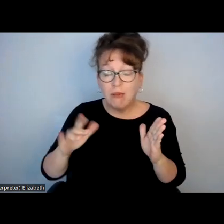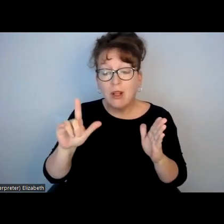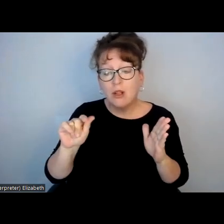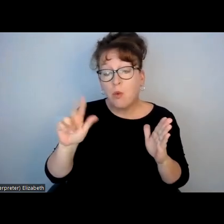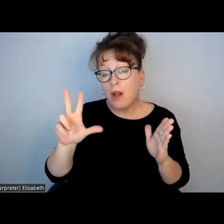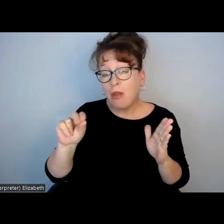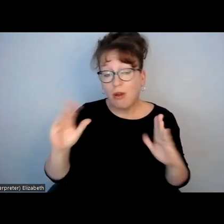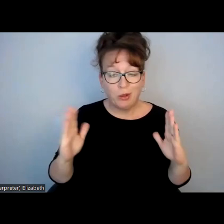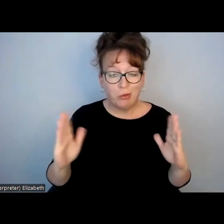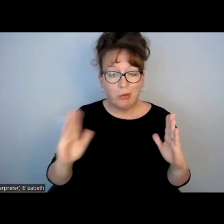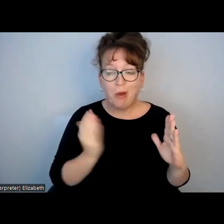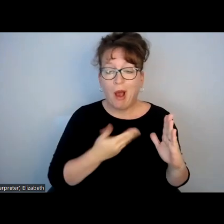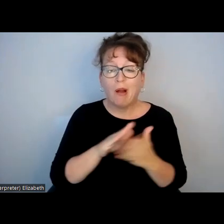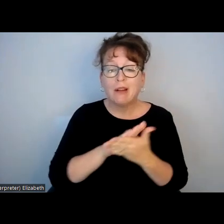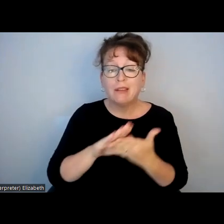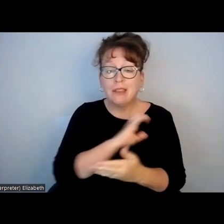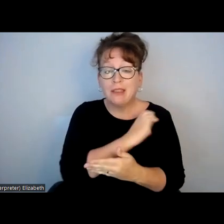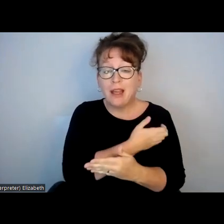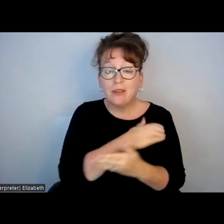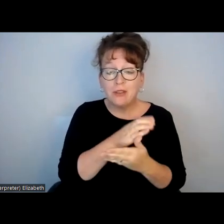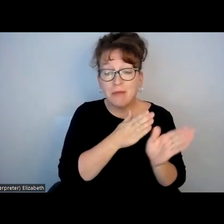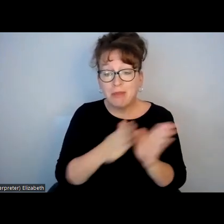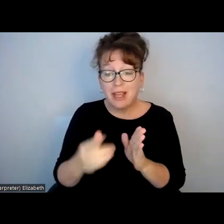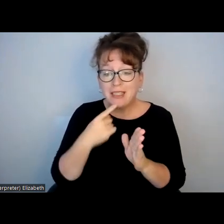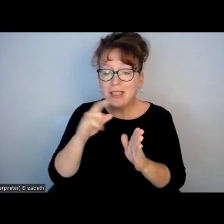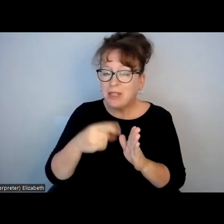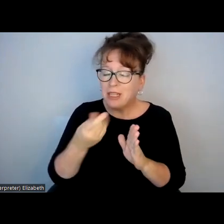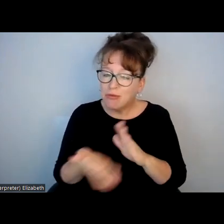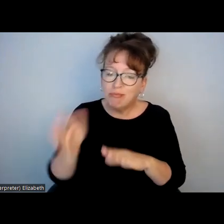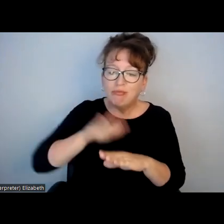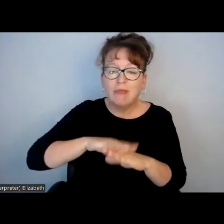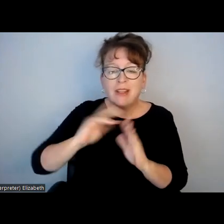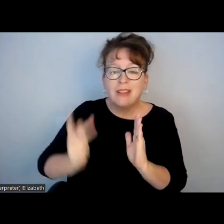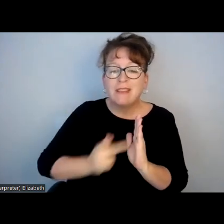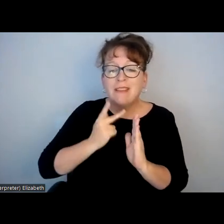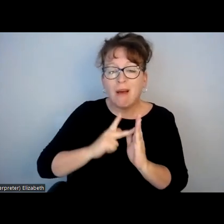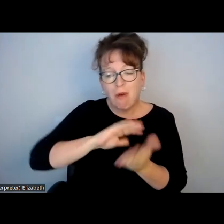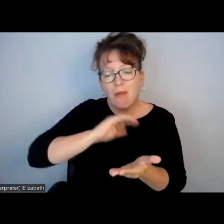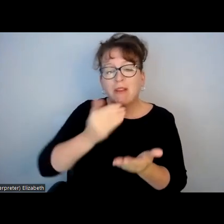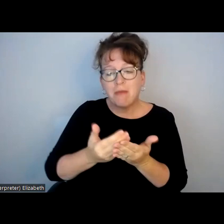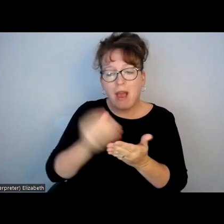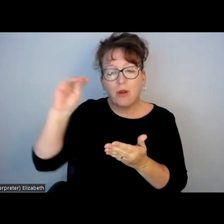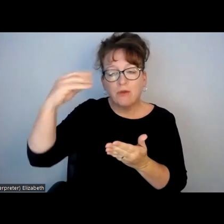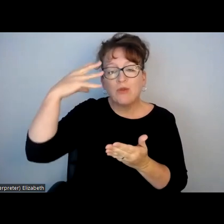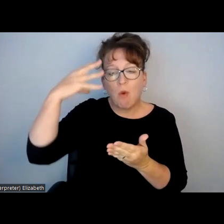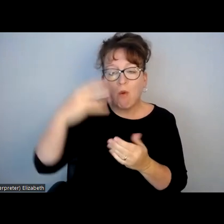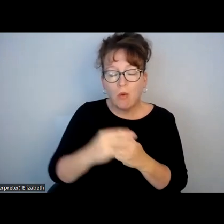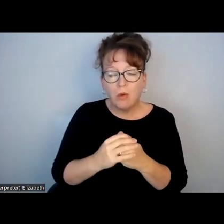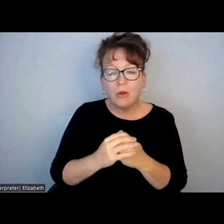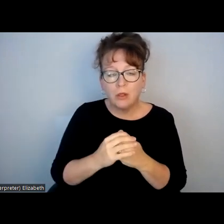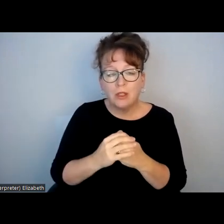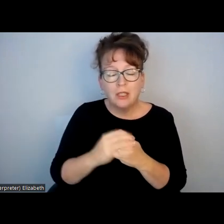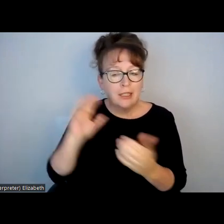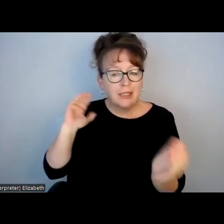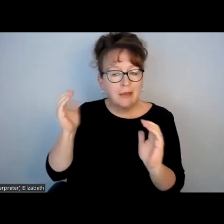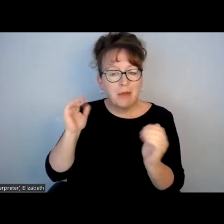solar Así que lo que nuestro plan de energía requiere es que en que es